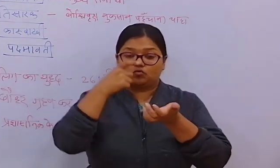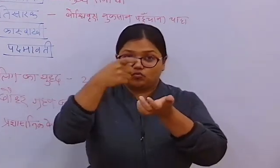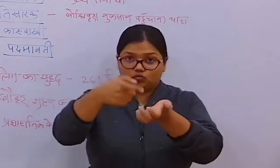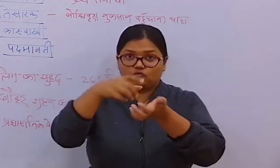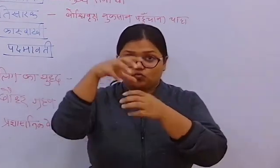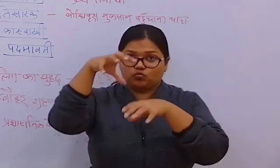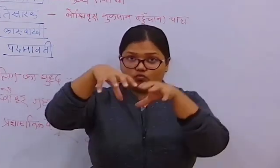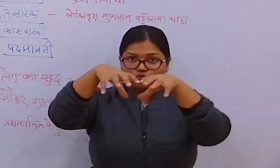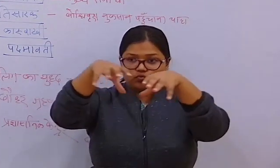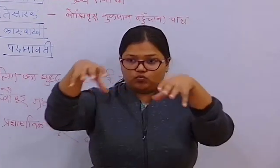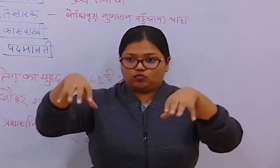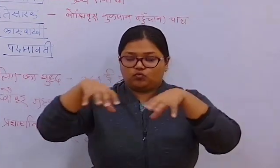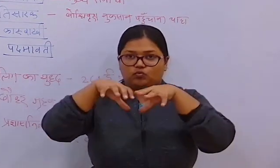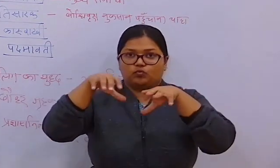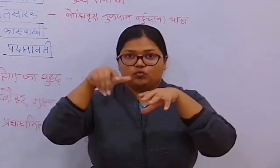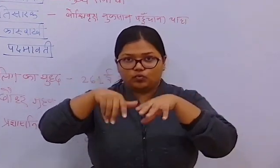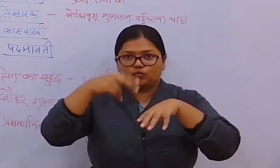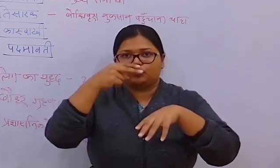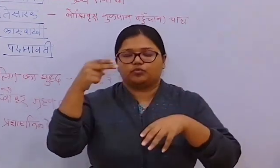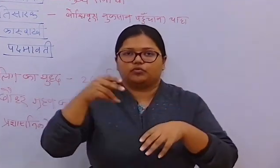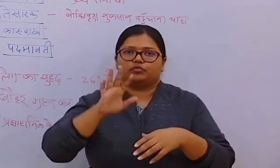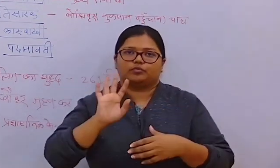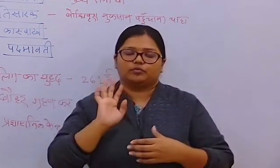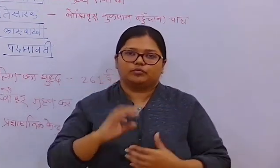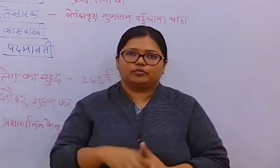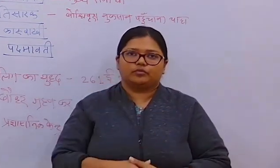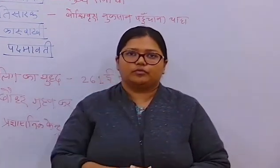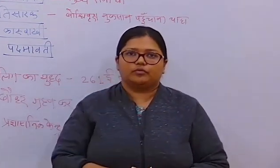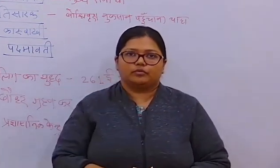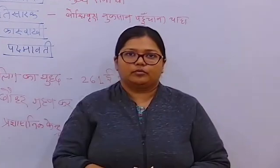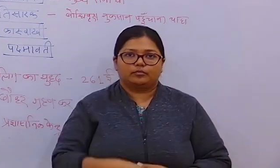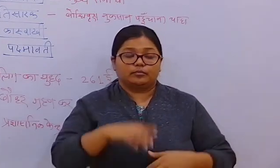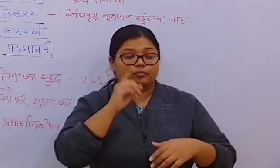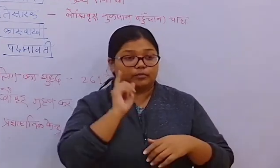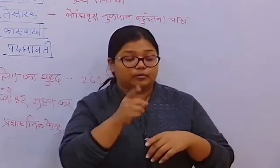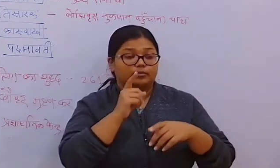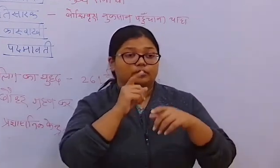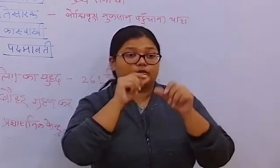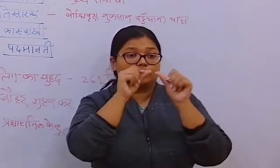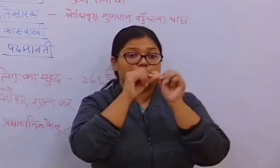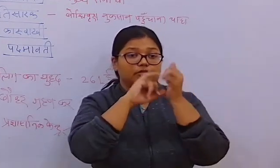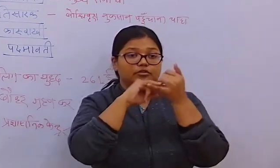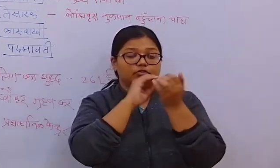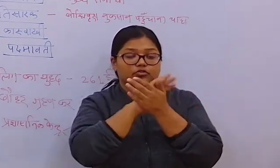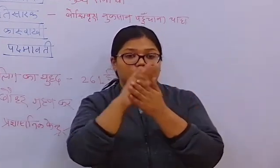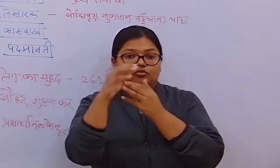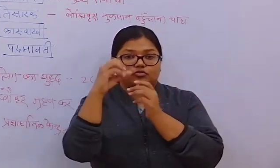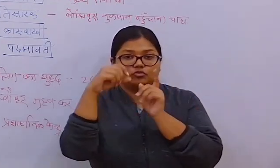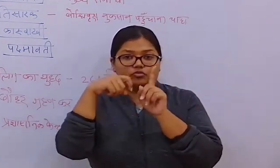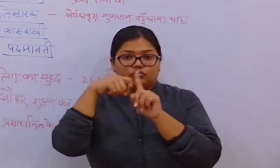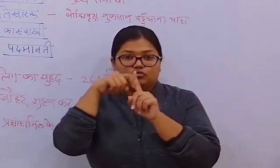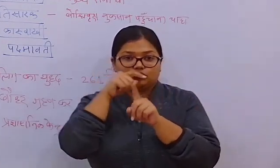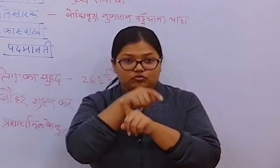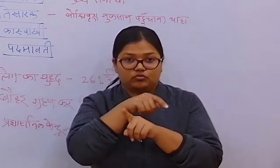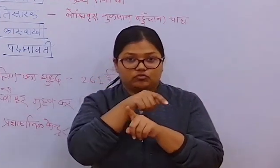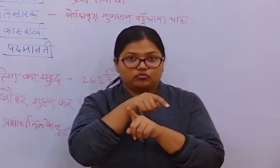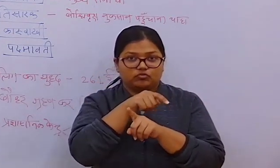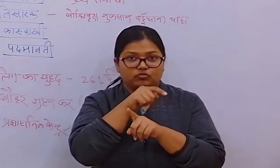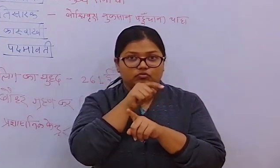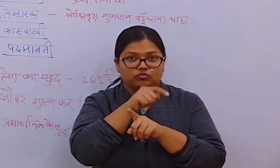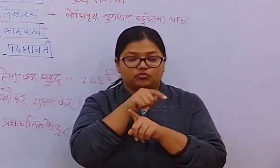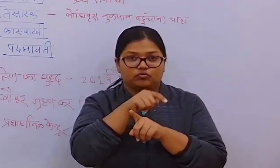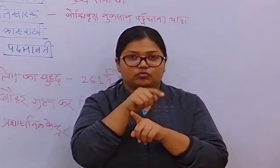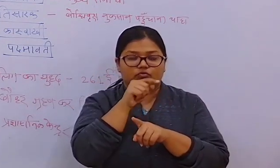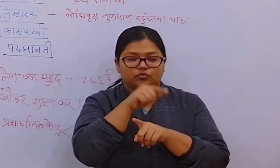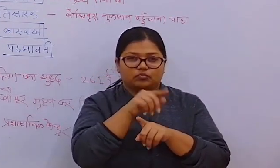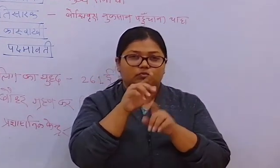और अशोक यानी कि केवल अशोक शब्द का उपयोग नित्तूर, उद्गोलन, अभिलेख, ये सब जगह में